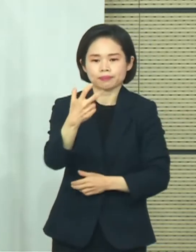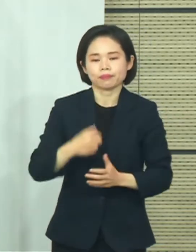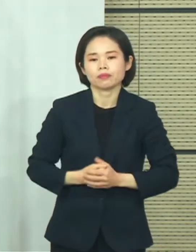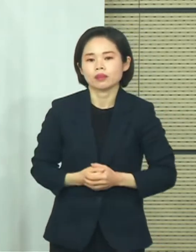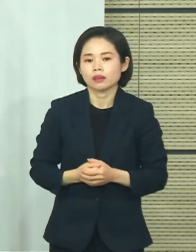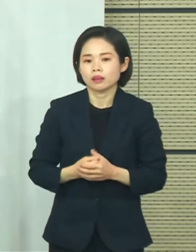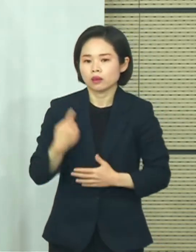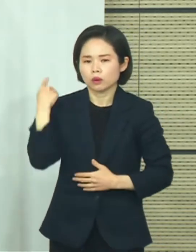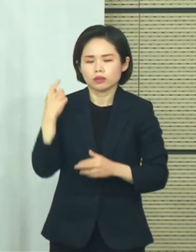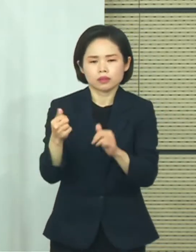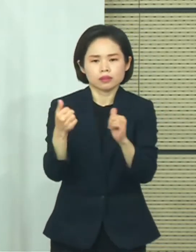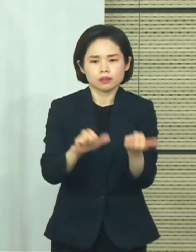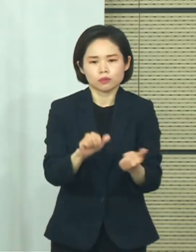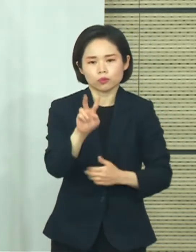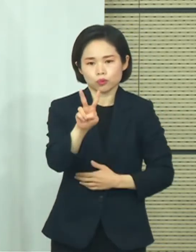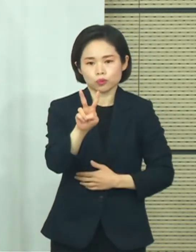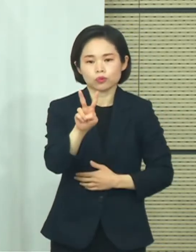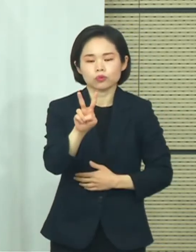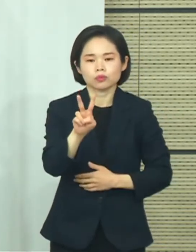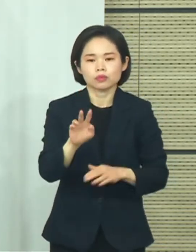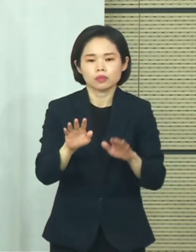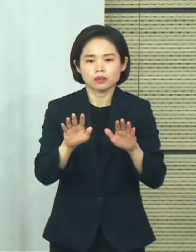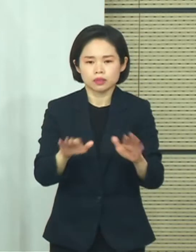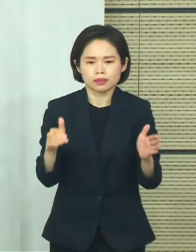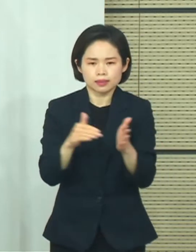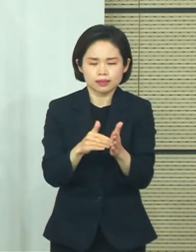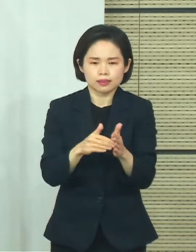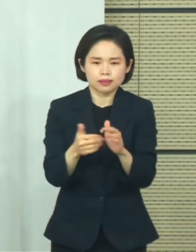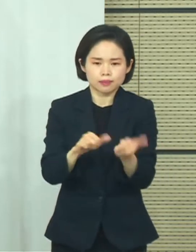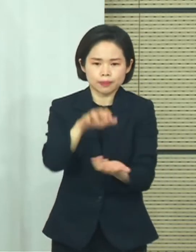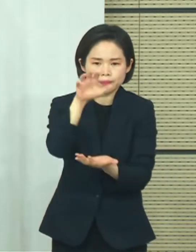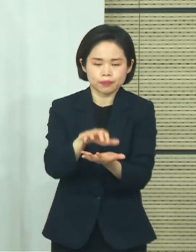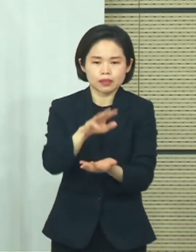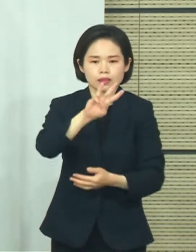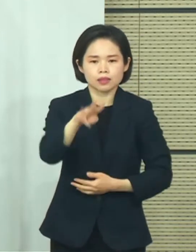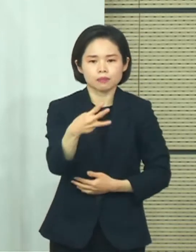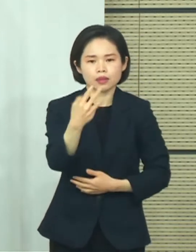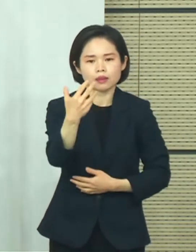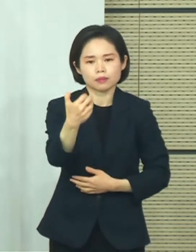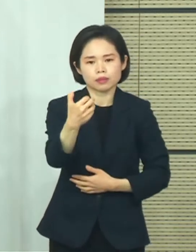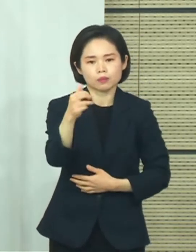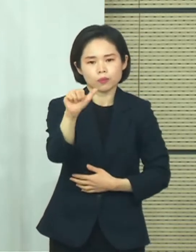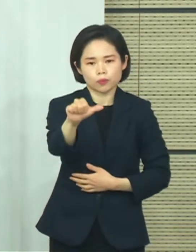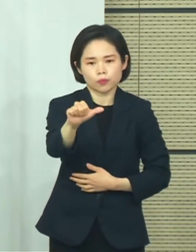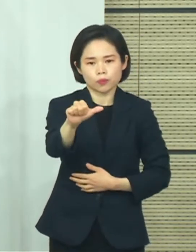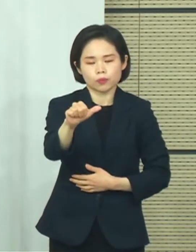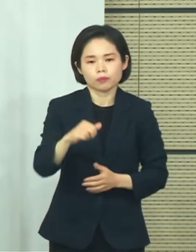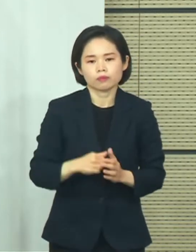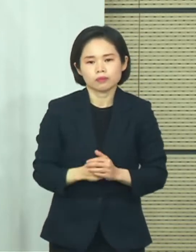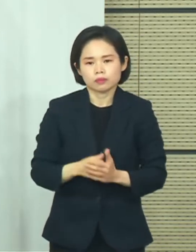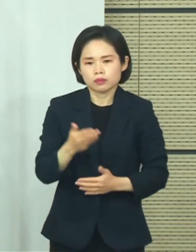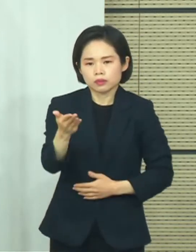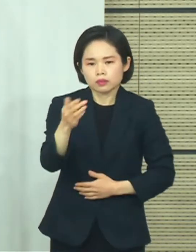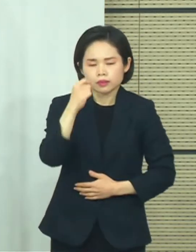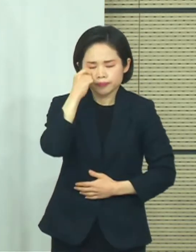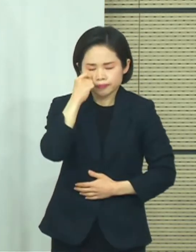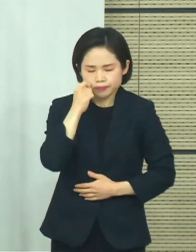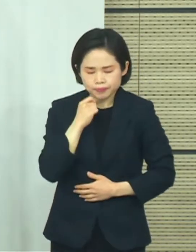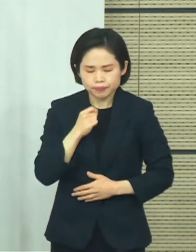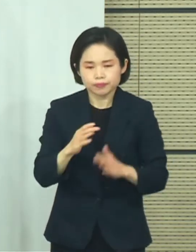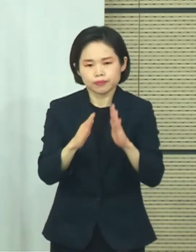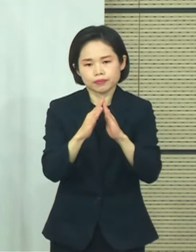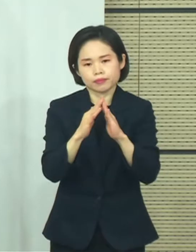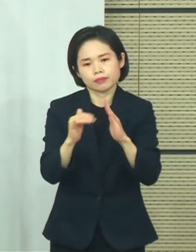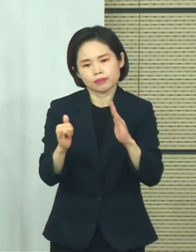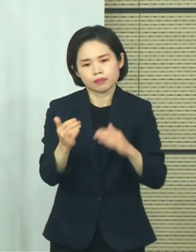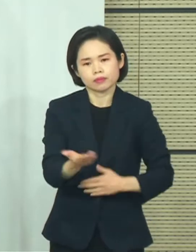이제 두 분이 돌아가셨고 지금까지 사망하신 분은 총 385 명 입니다 고인의 명복을 빌고 유가족